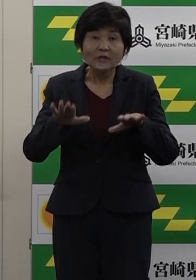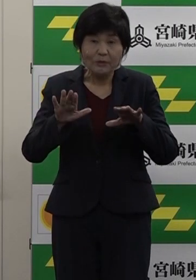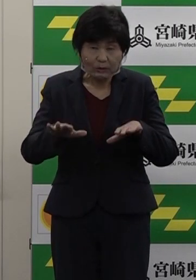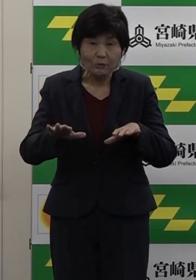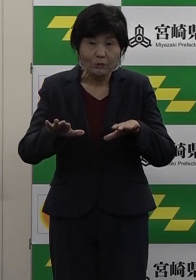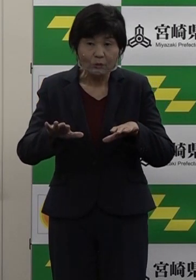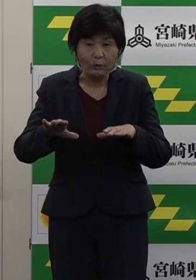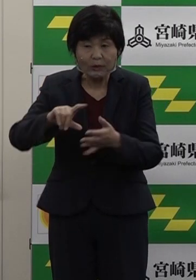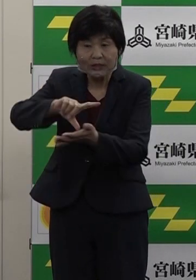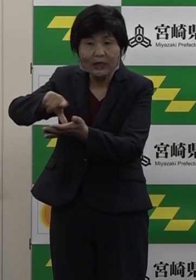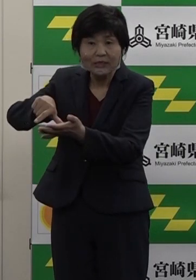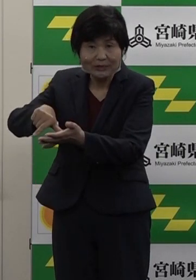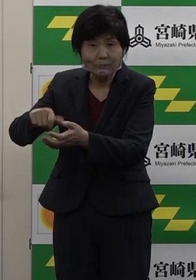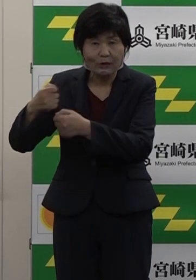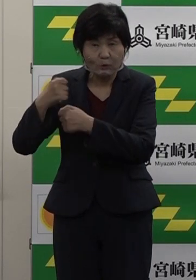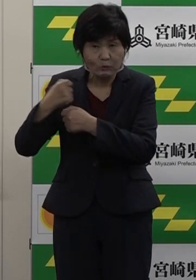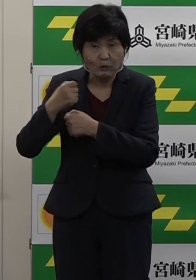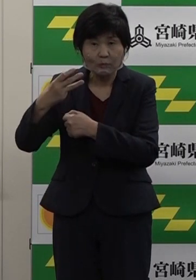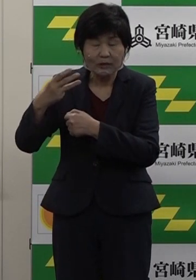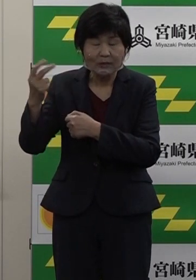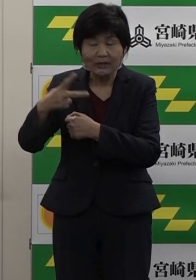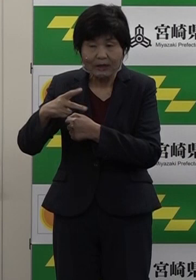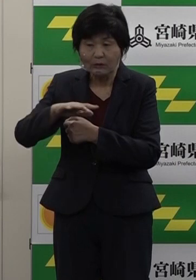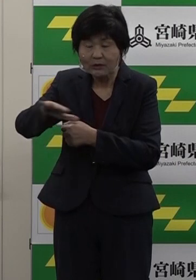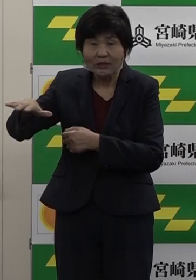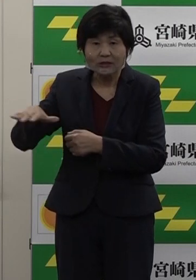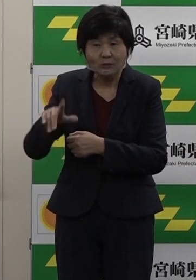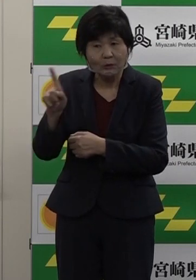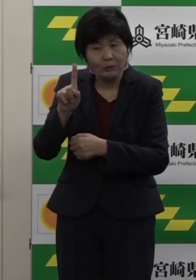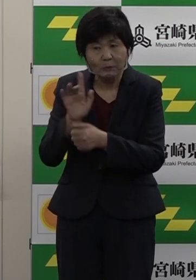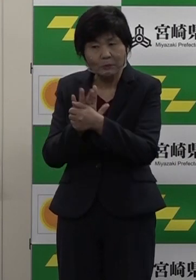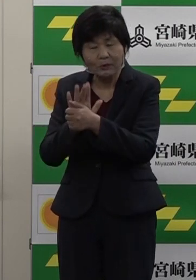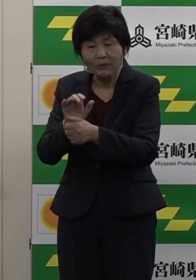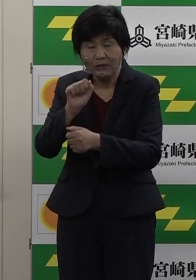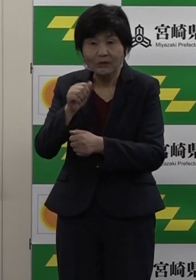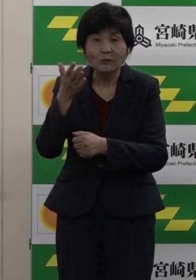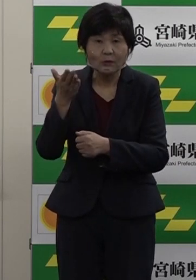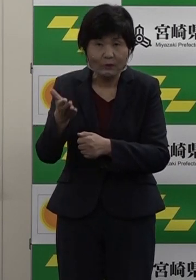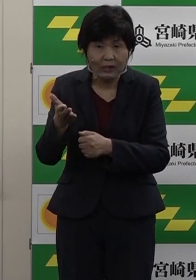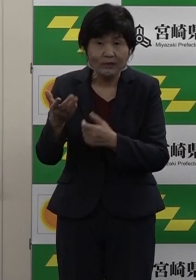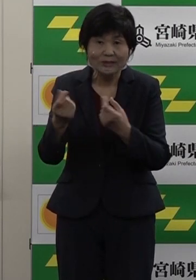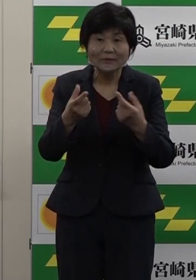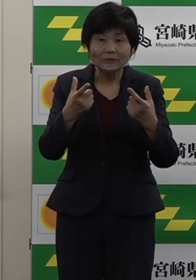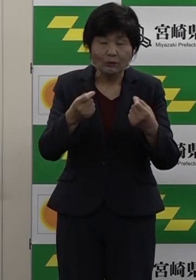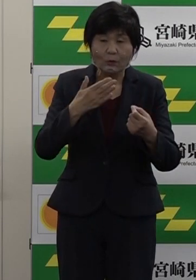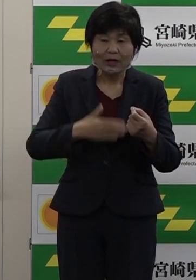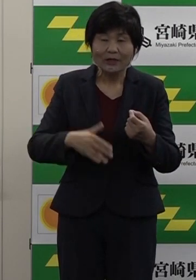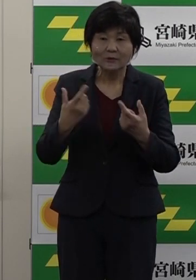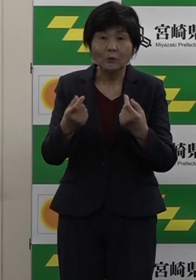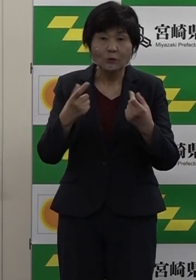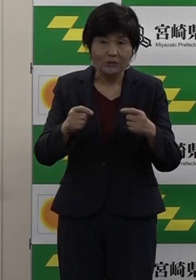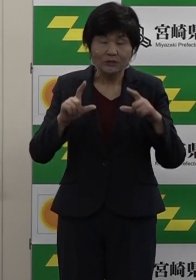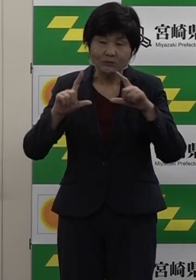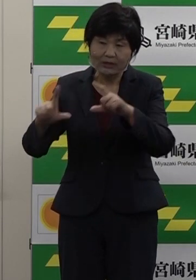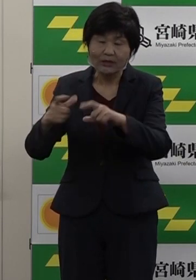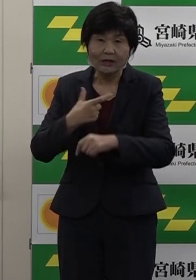何をしたらいいのかというのをですね、はい、これからも工夫をしながら伝えていきたいというふうに考えております